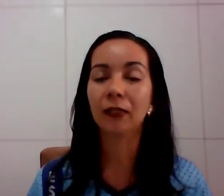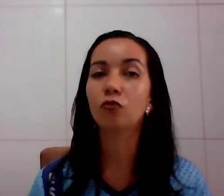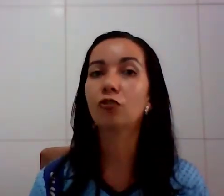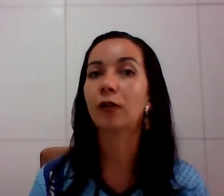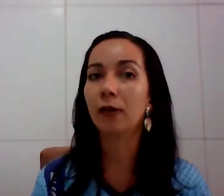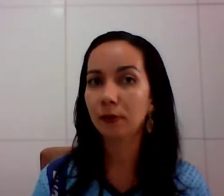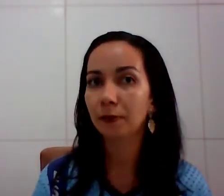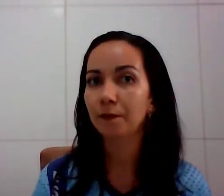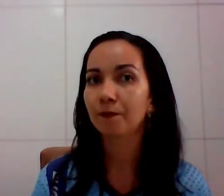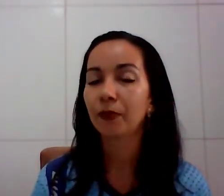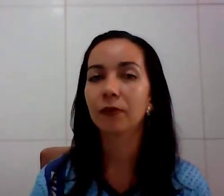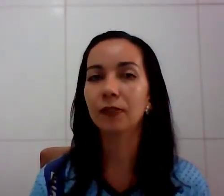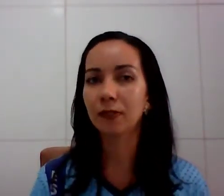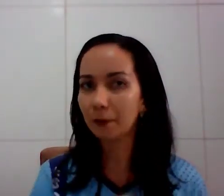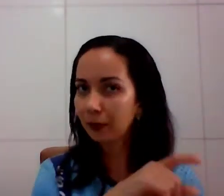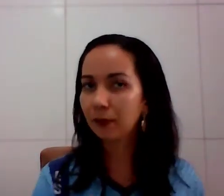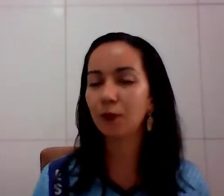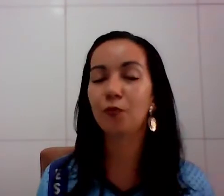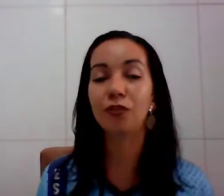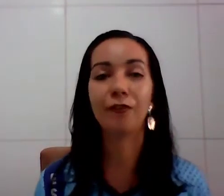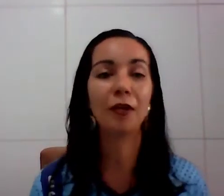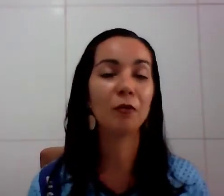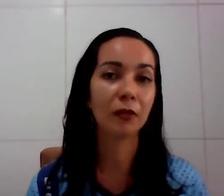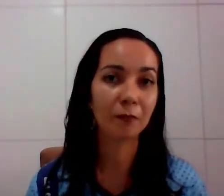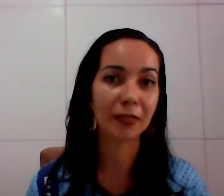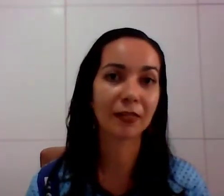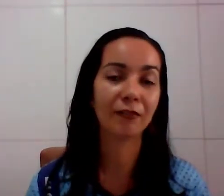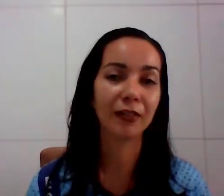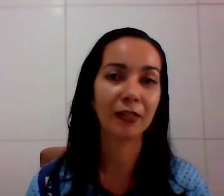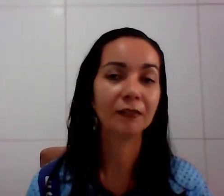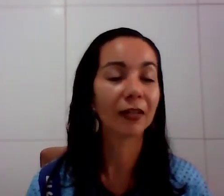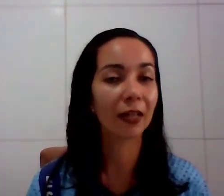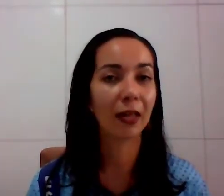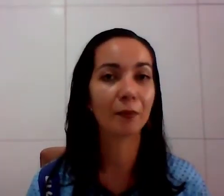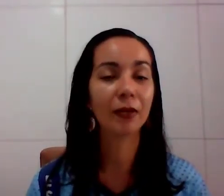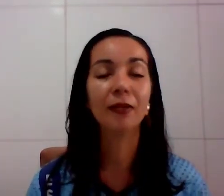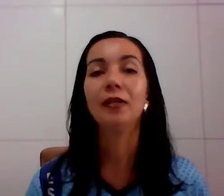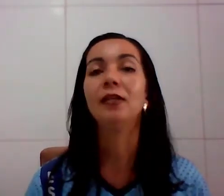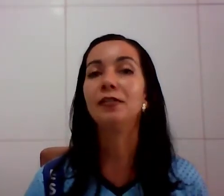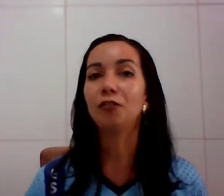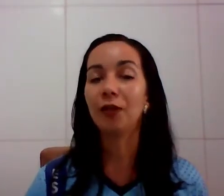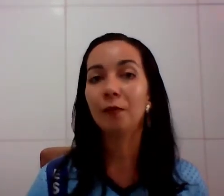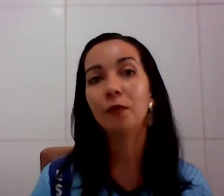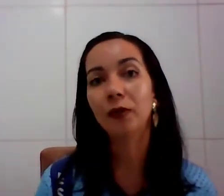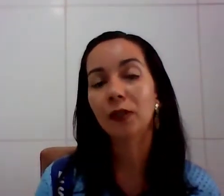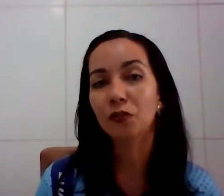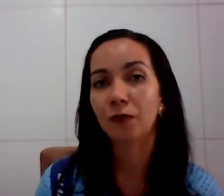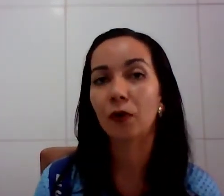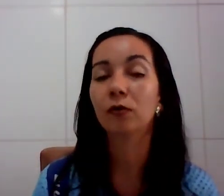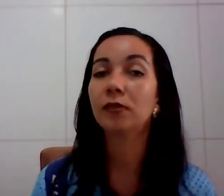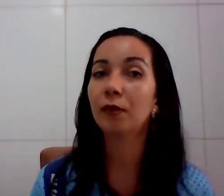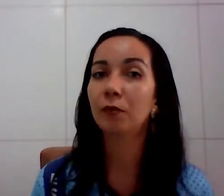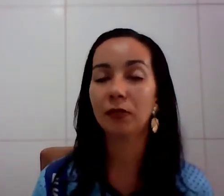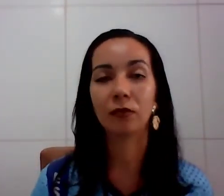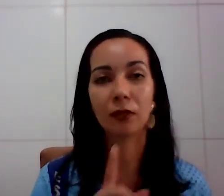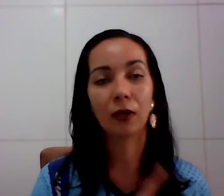dos trens? Você sabe que tipo de veículo que passava ali naquela época? Existem muitas fotos em museus e